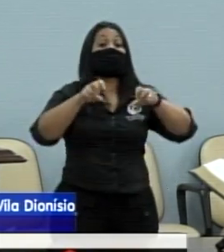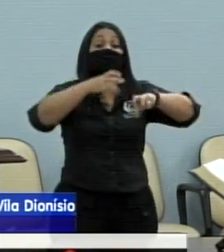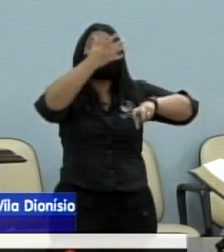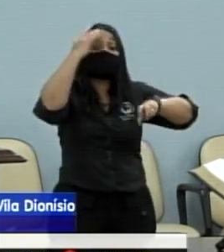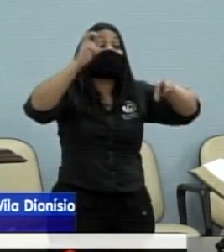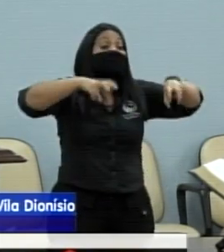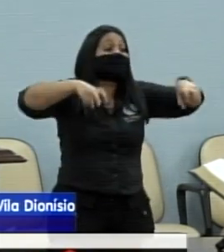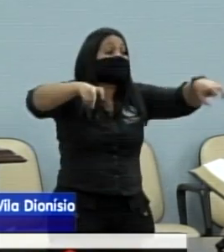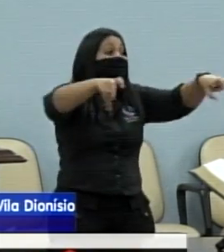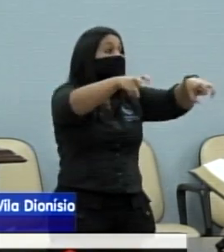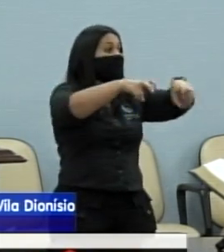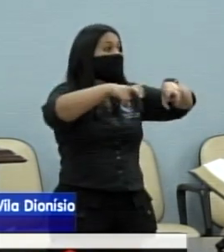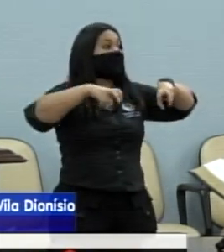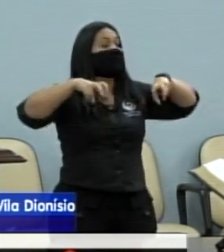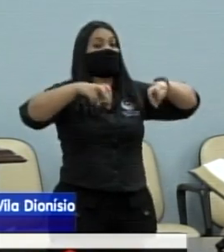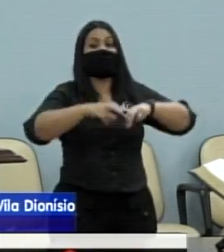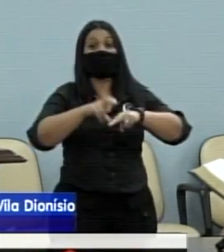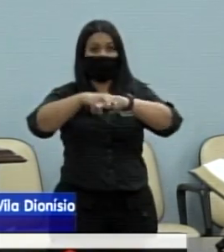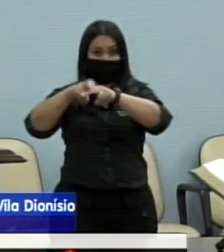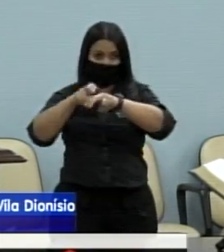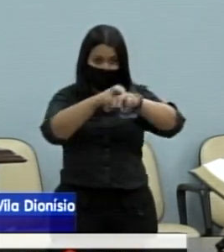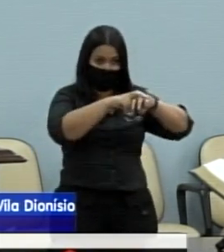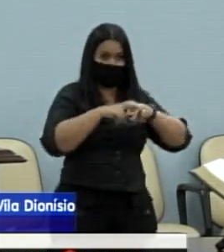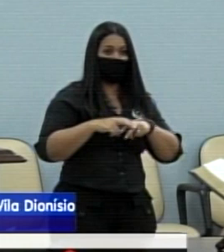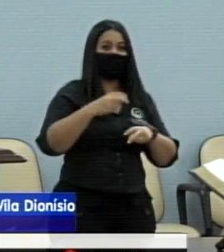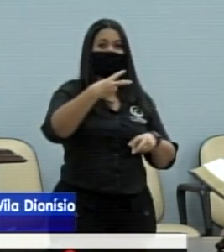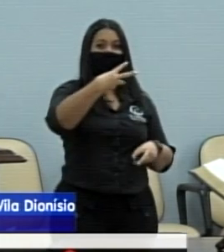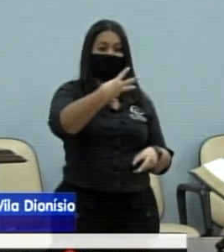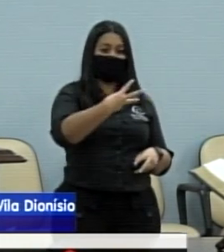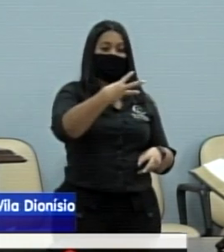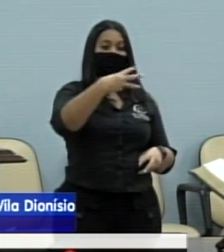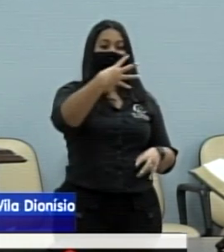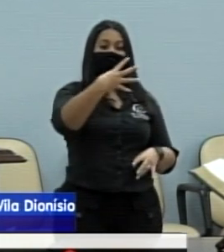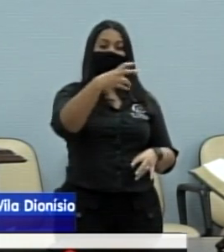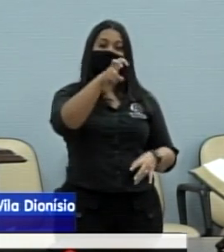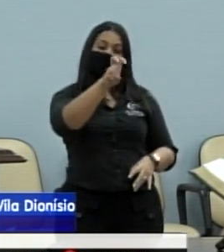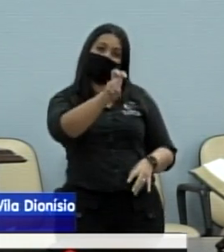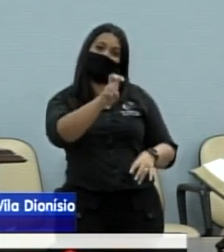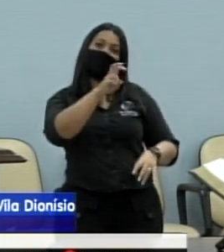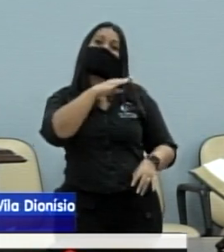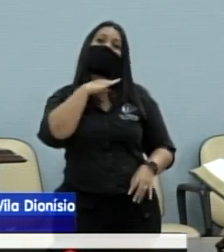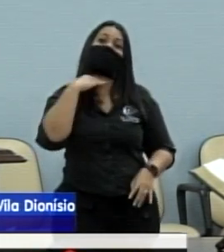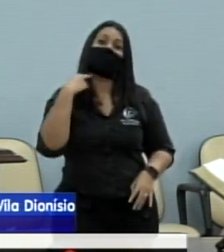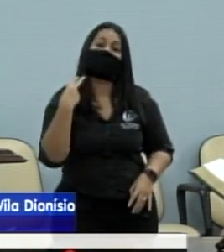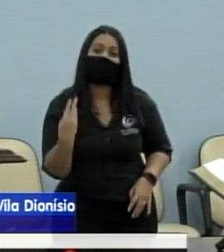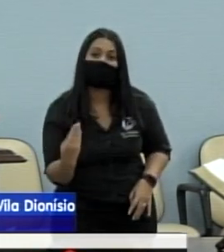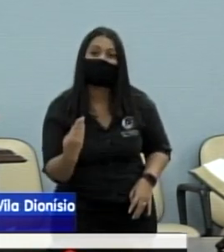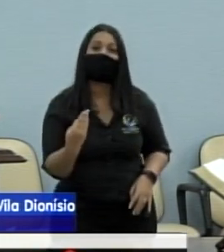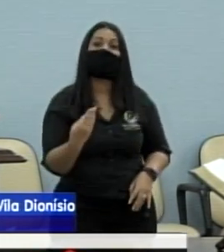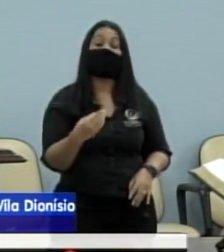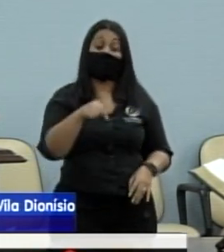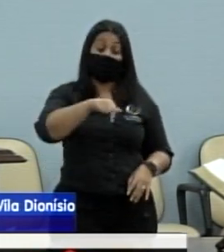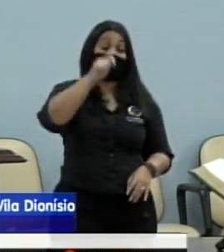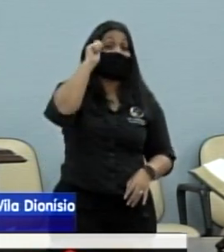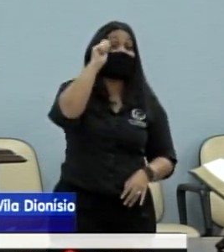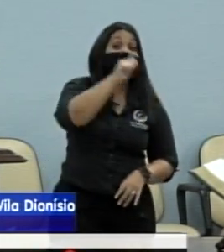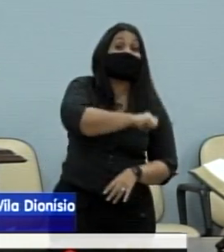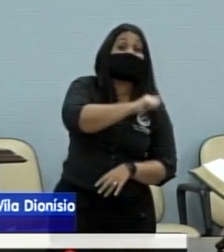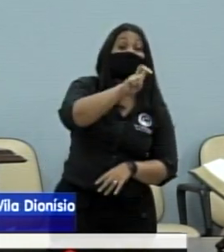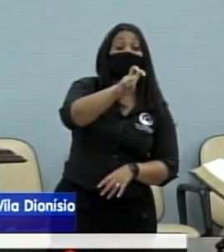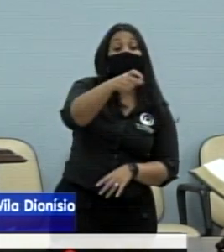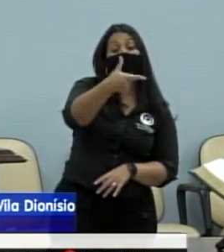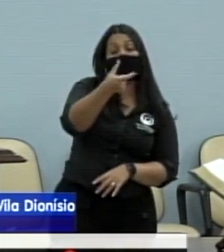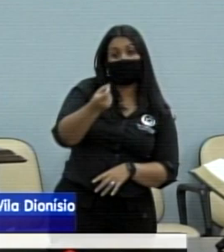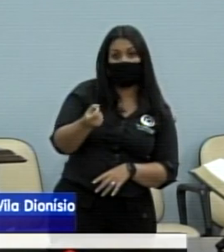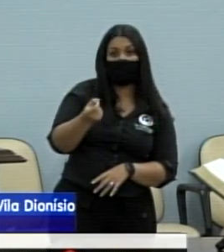sentados. Dados de Porto Alegre, 345 mortos para 100 mil habitantes. Rio Preto, 520.